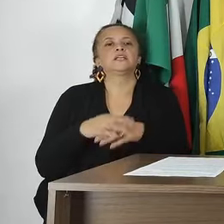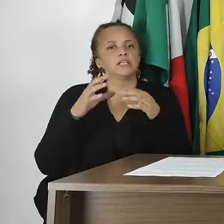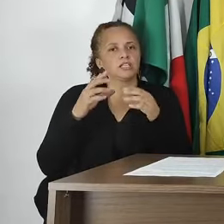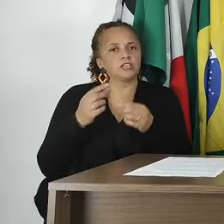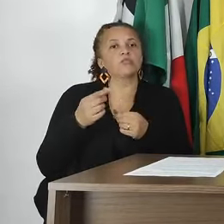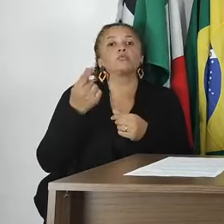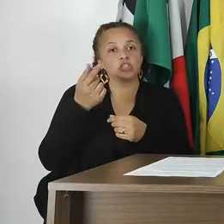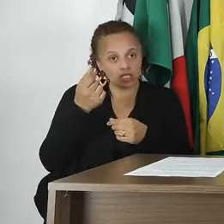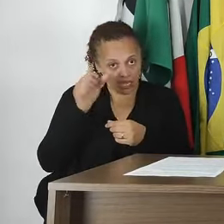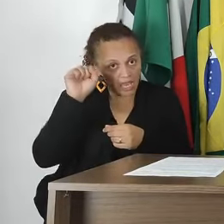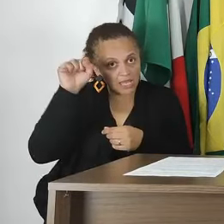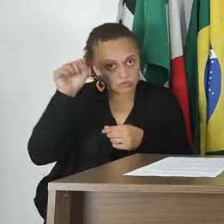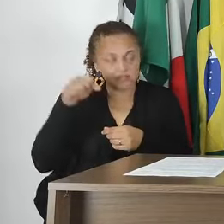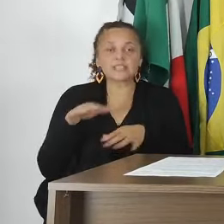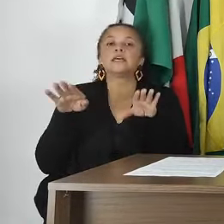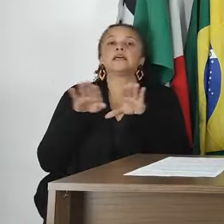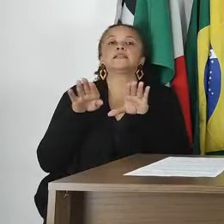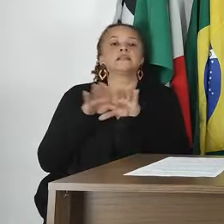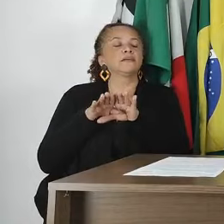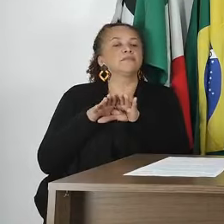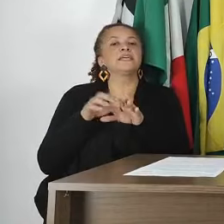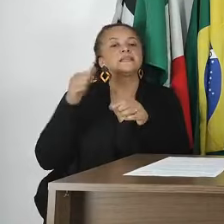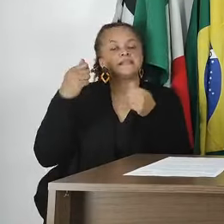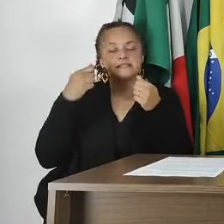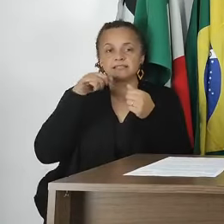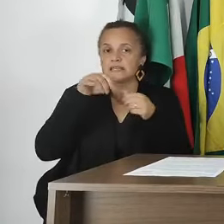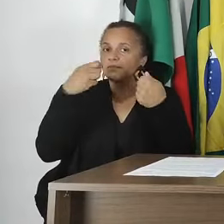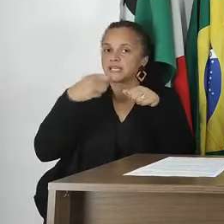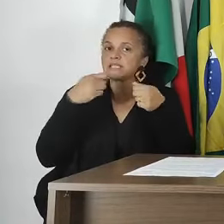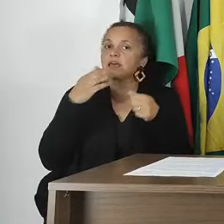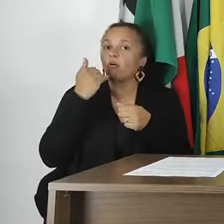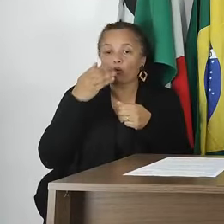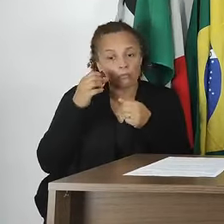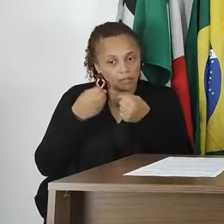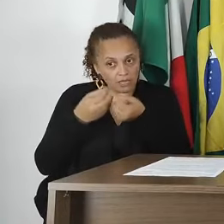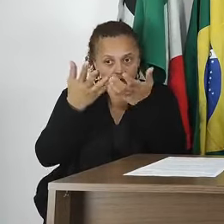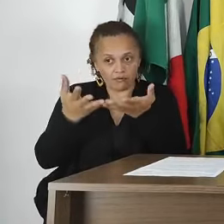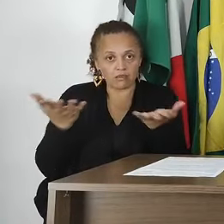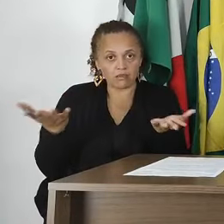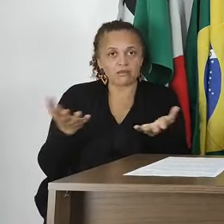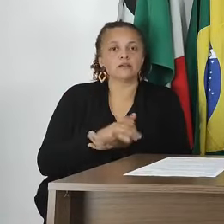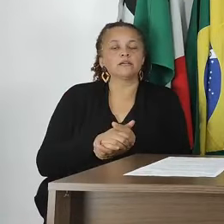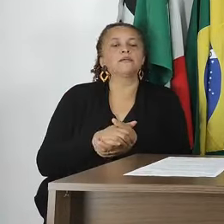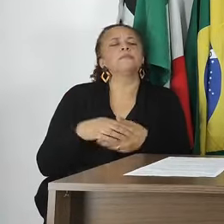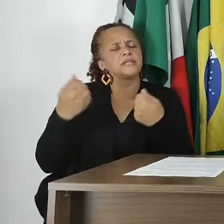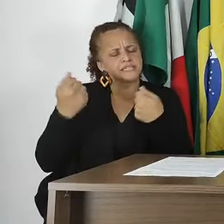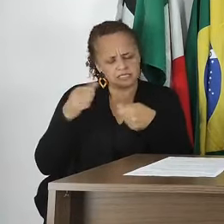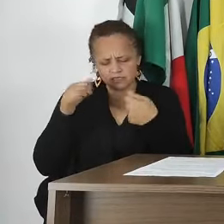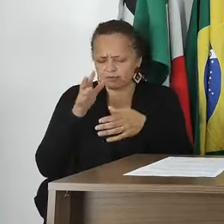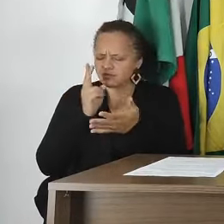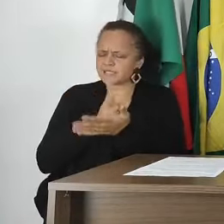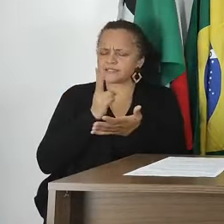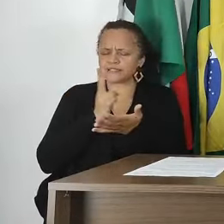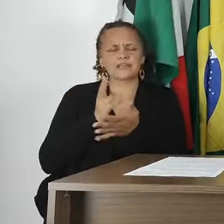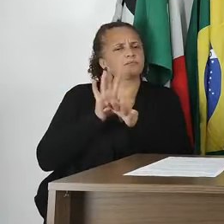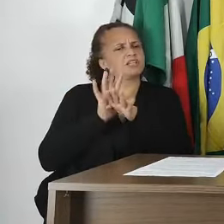sustento, mandando mantimentos, se for necessário, e está sempre dando apoio para que esse